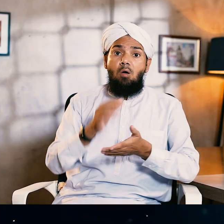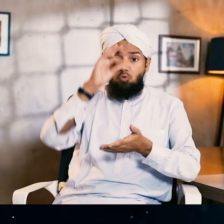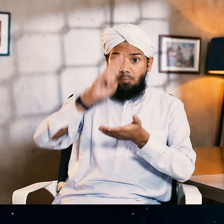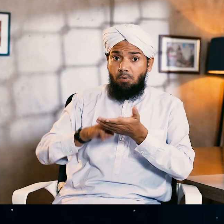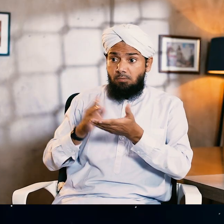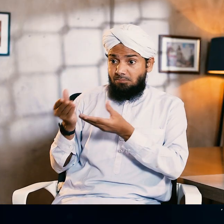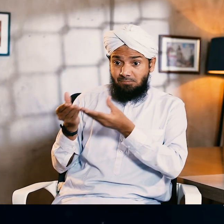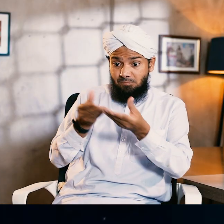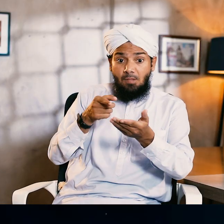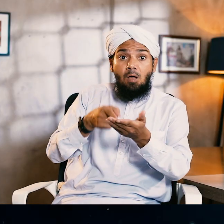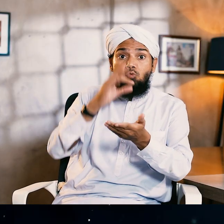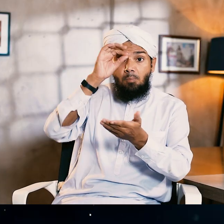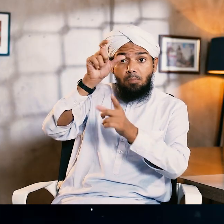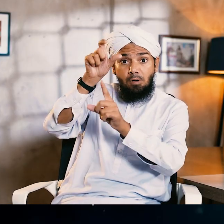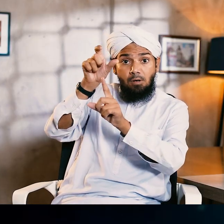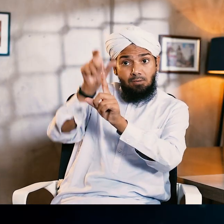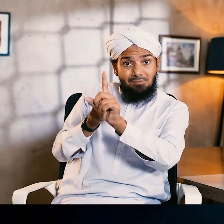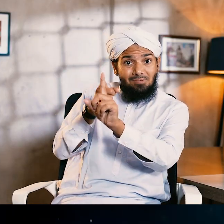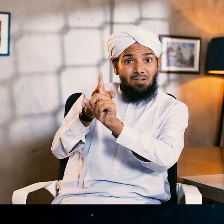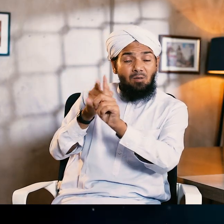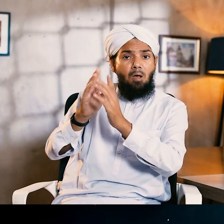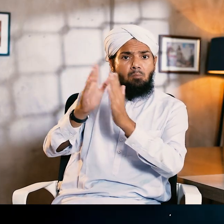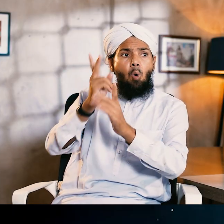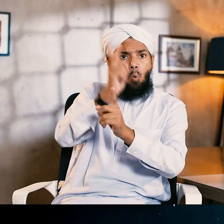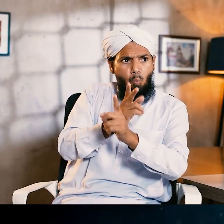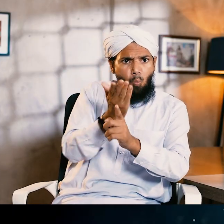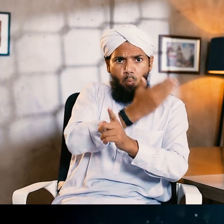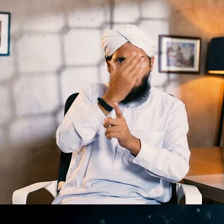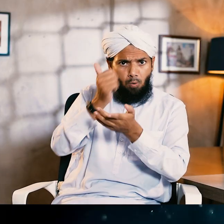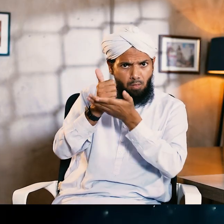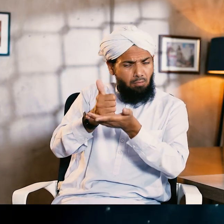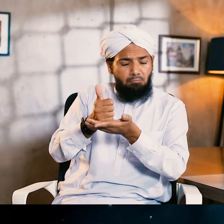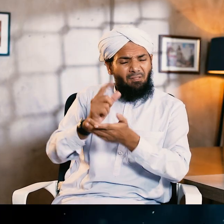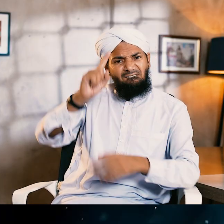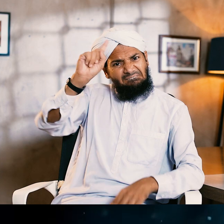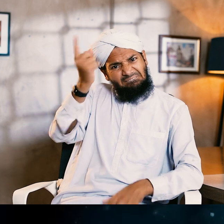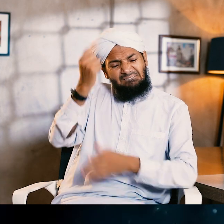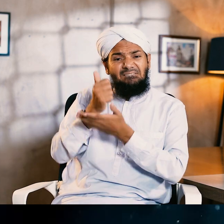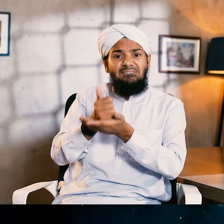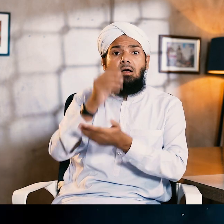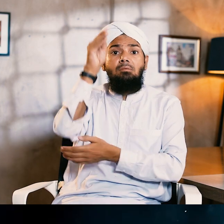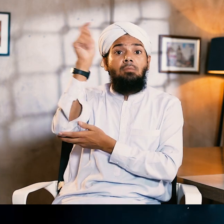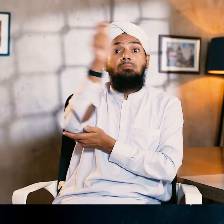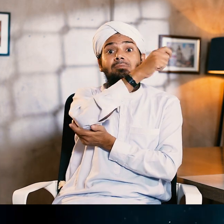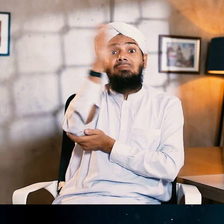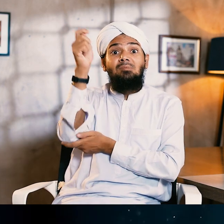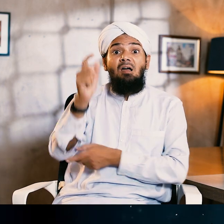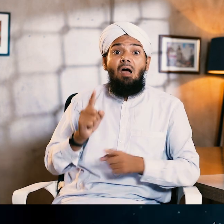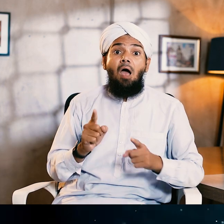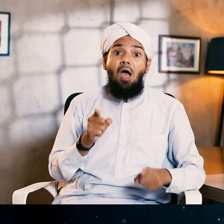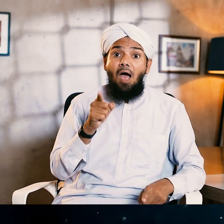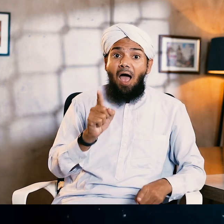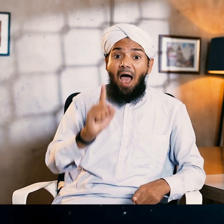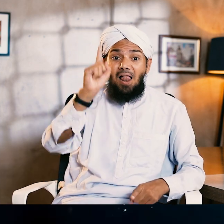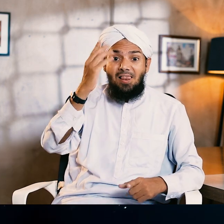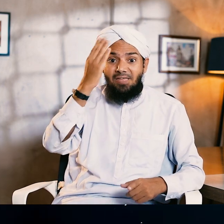وسلم سے کوئی بڑی نعمت ہے تو اب لے آئیے، سب سے بڑی نعمت ہے پیارے آقا صلی اللہ علیہ وسلم۔ تو جشن ولادت منانے والا اللہ